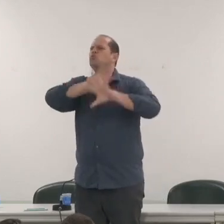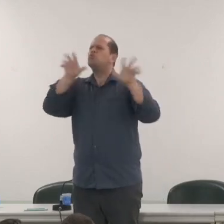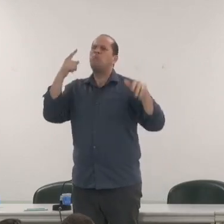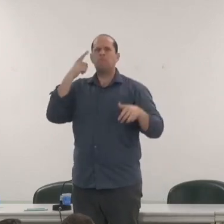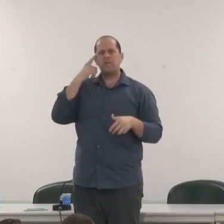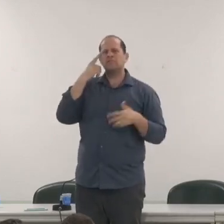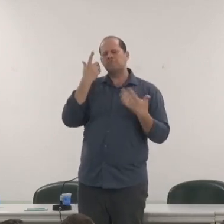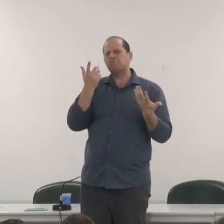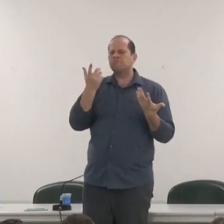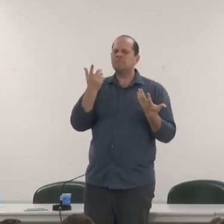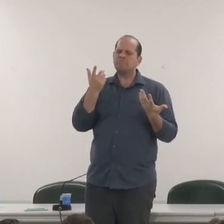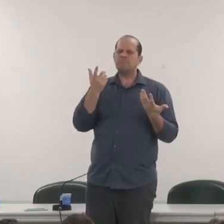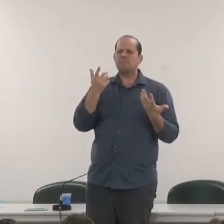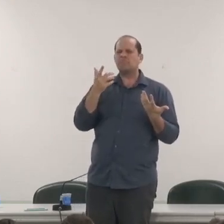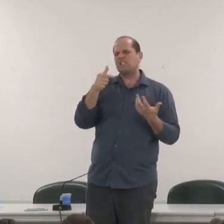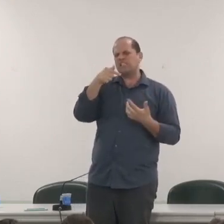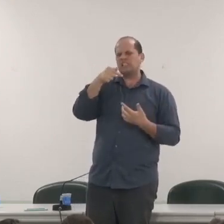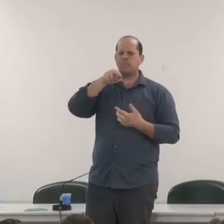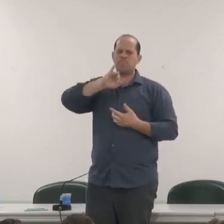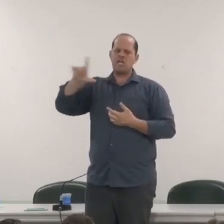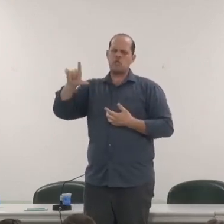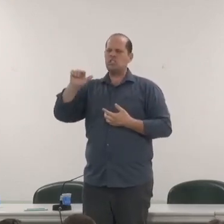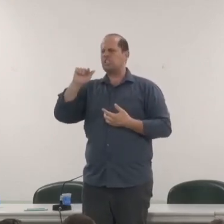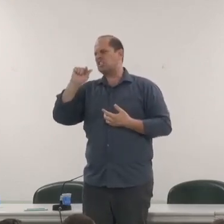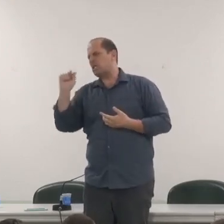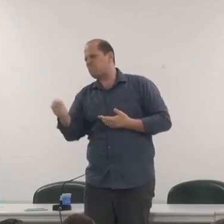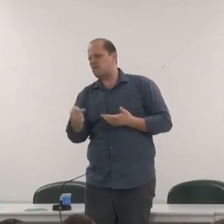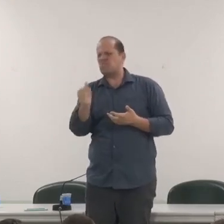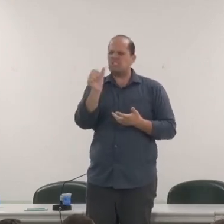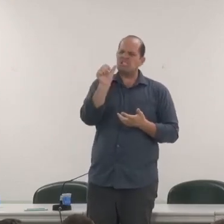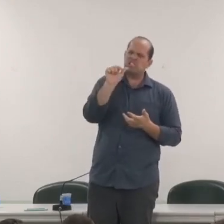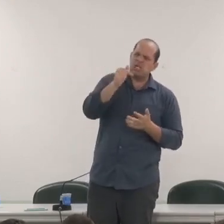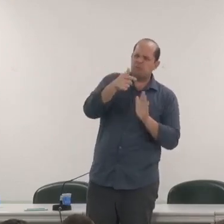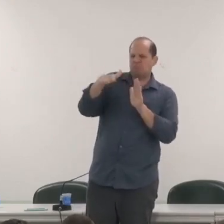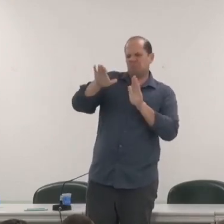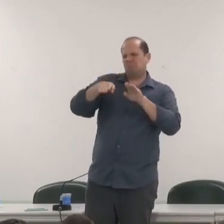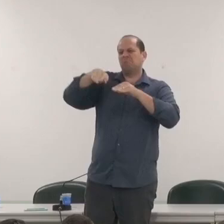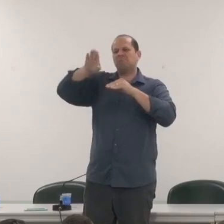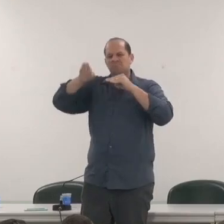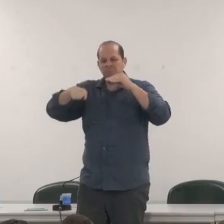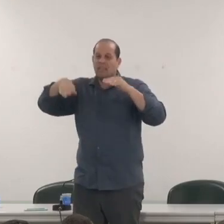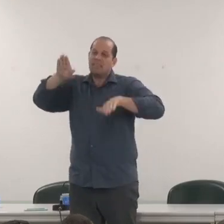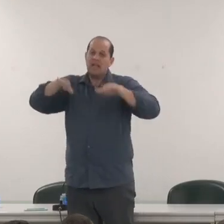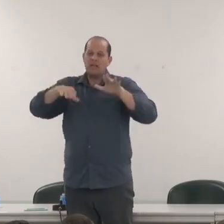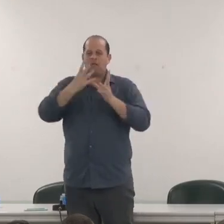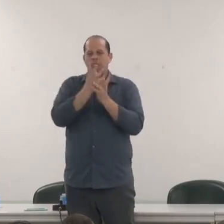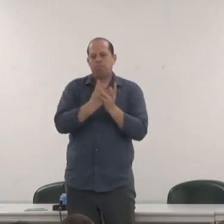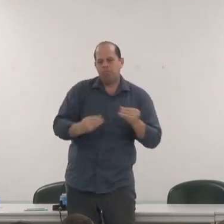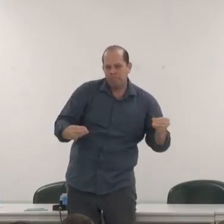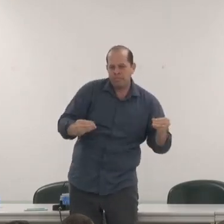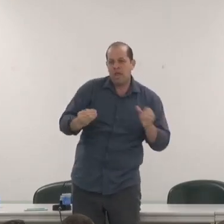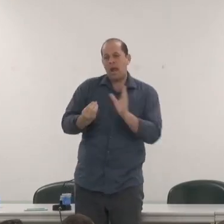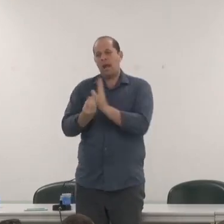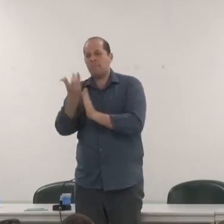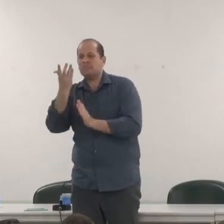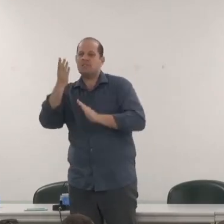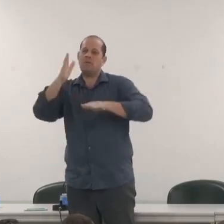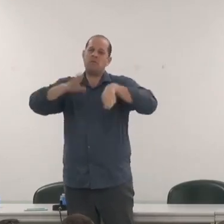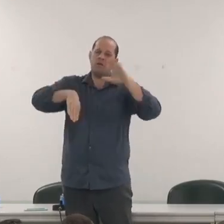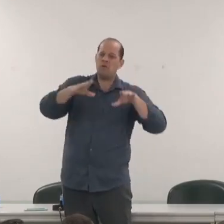línguas orais, sinalizadas, emergentes, a gente tem em torno de 6.000, 7.000 línguas. Há línguas que estão